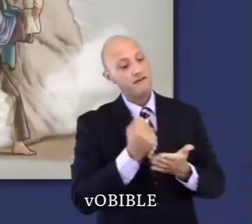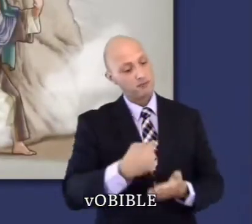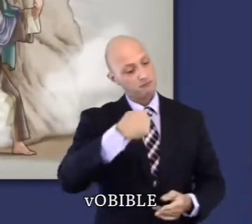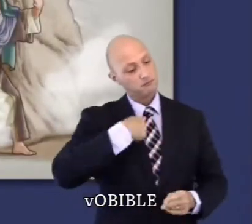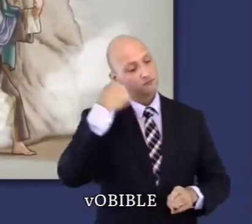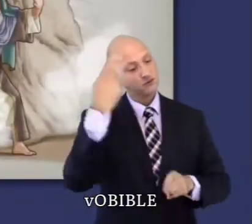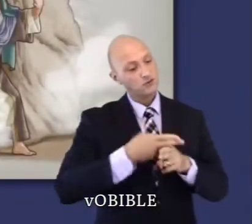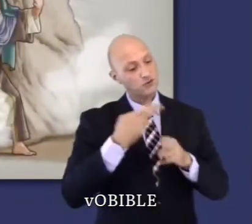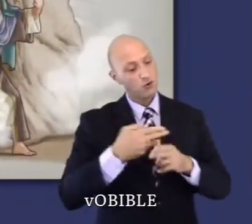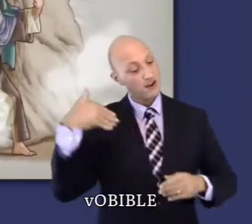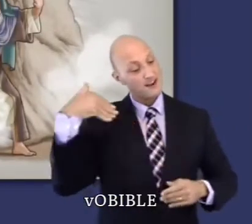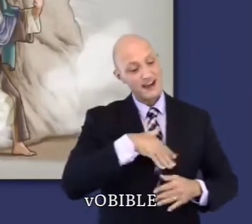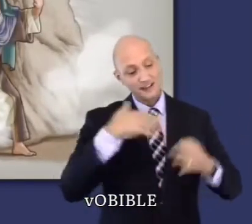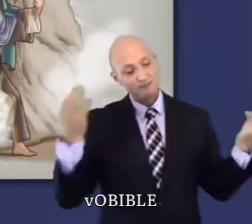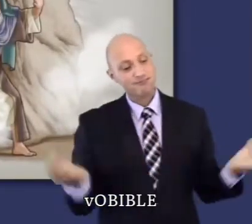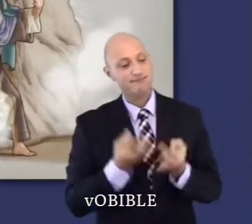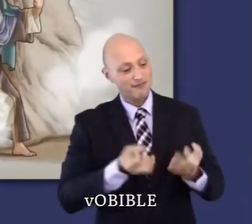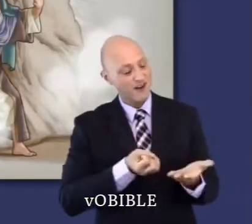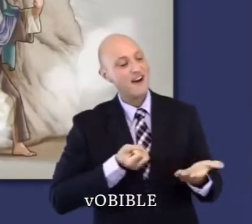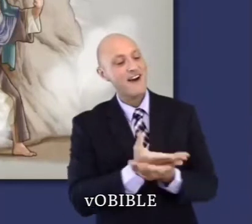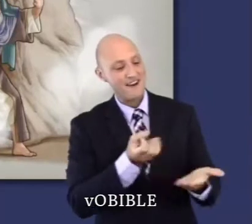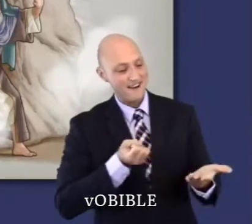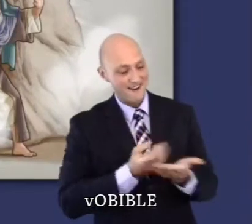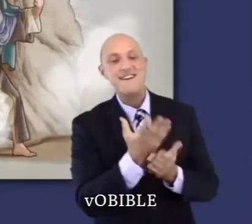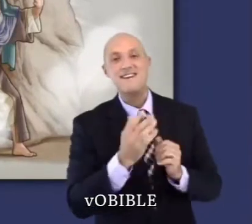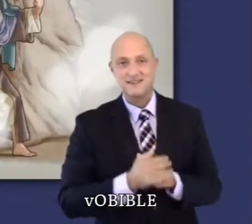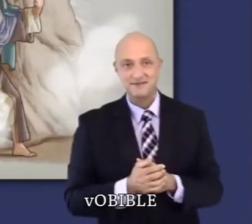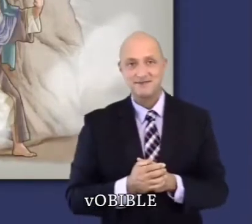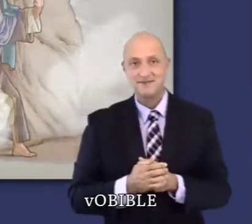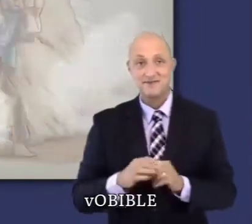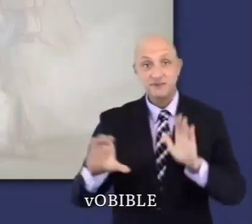Sinaï, entend Jéhovah proclamer son nom et ses qualités.